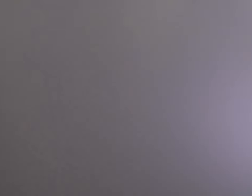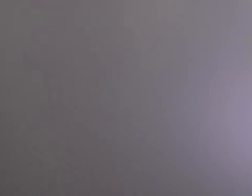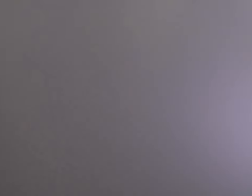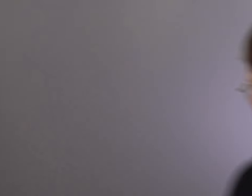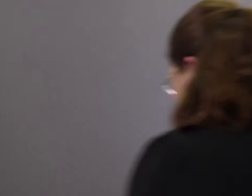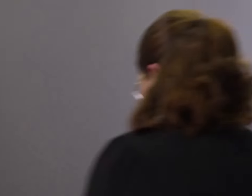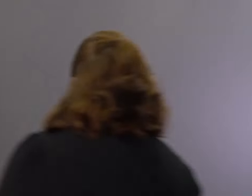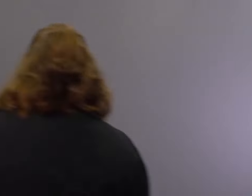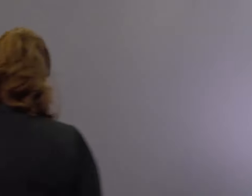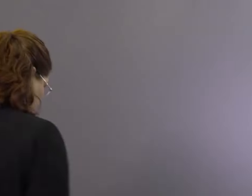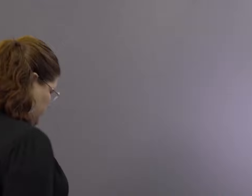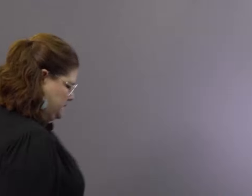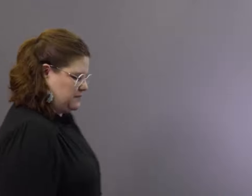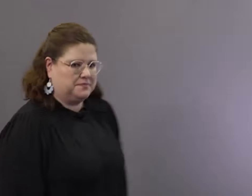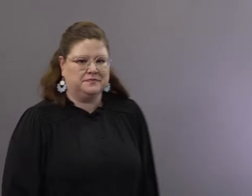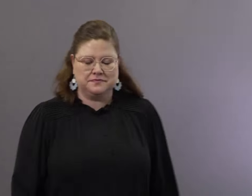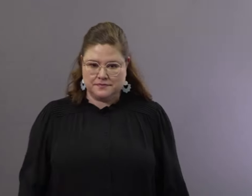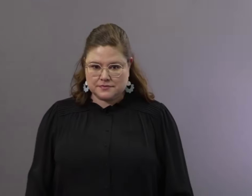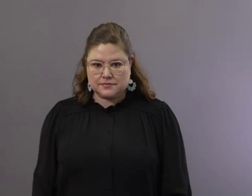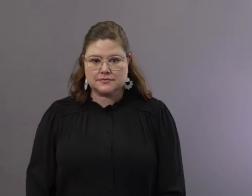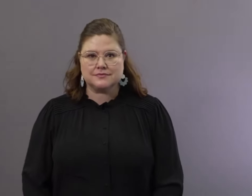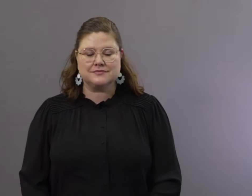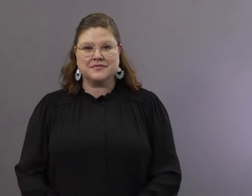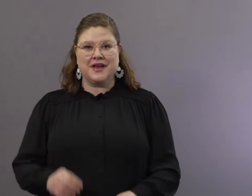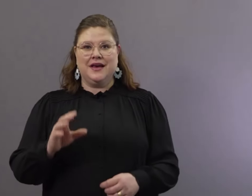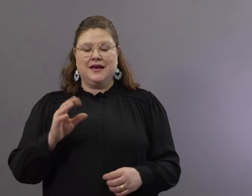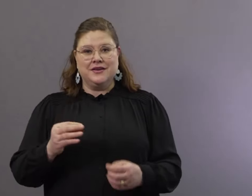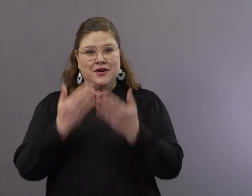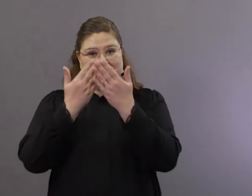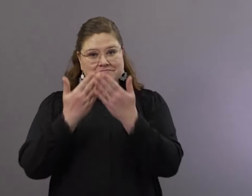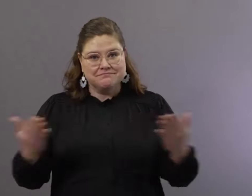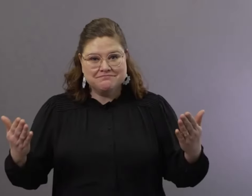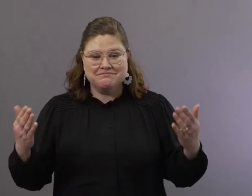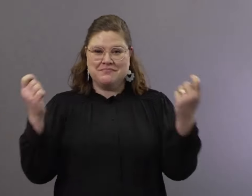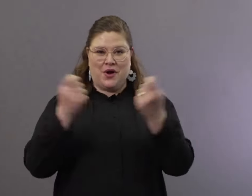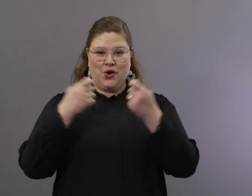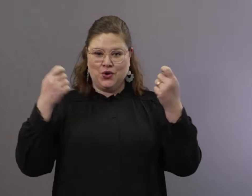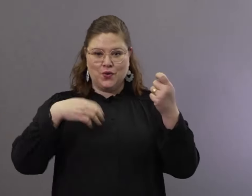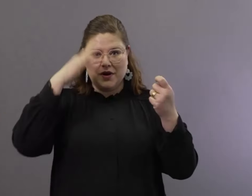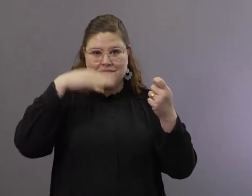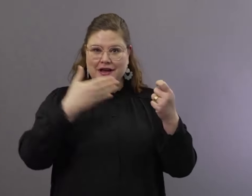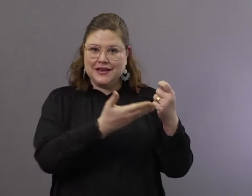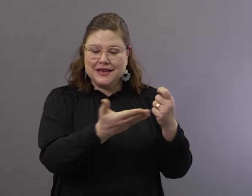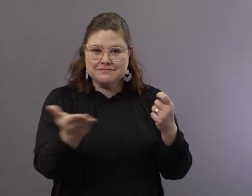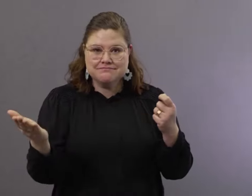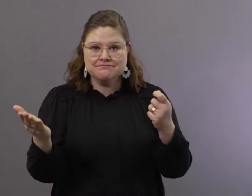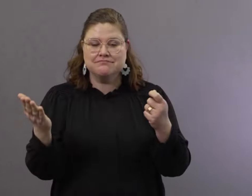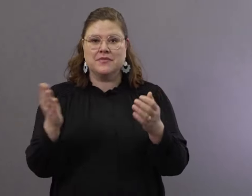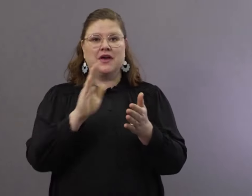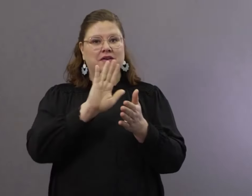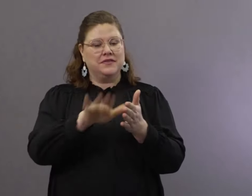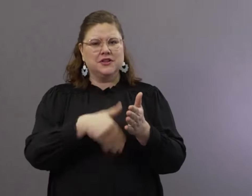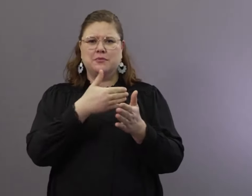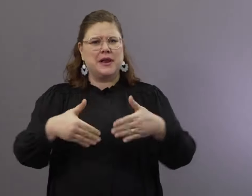kuulla tämän puheen kuitenkin. Ole hyvä, Sari. Joo. Arvoisa Juhlaväki, hyvää viittomakielen